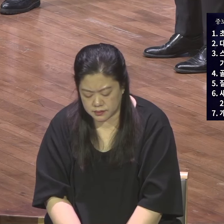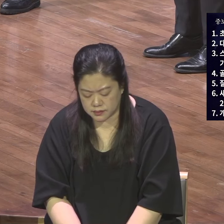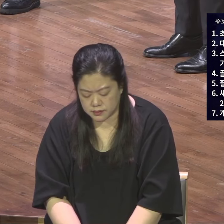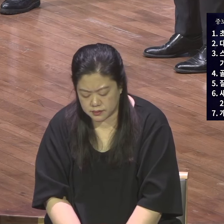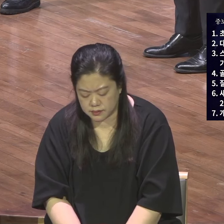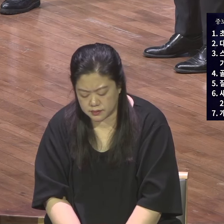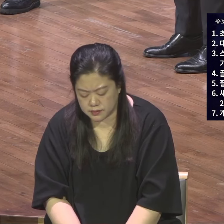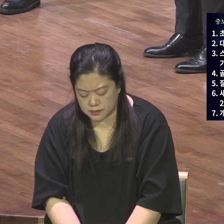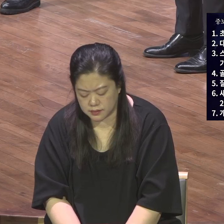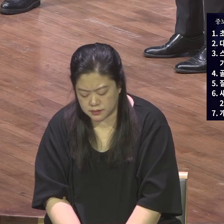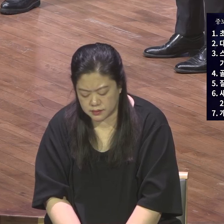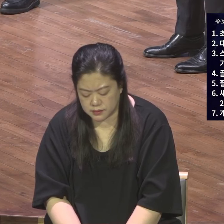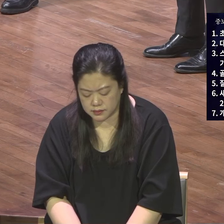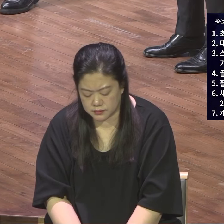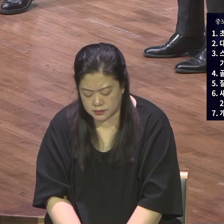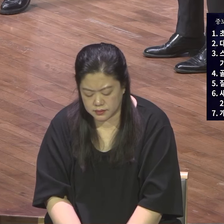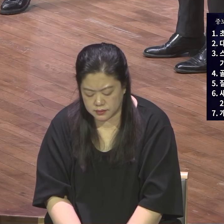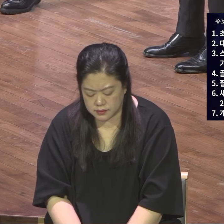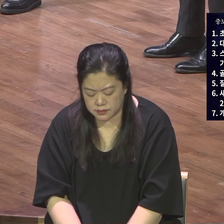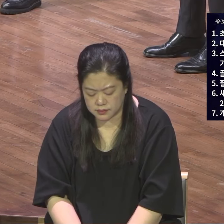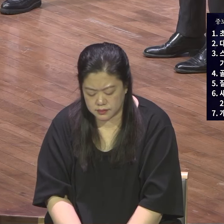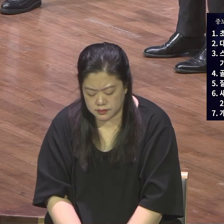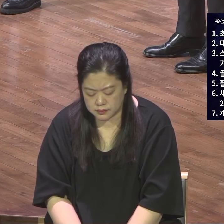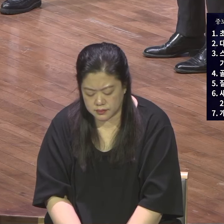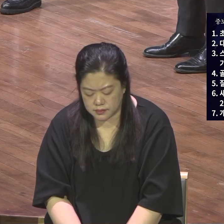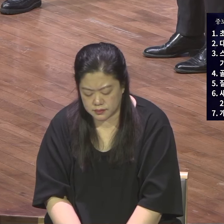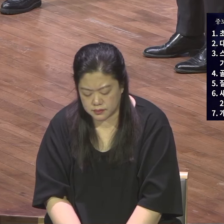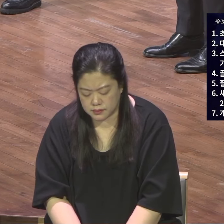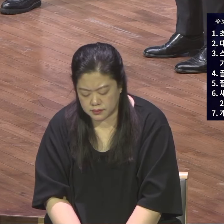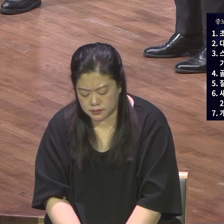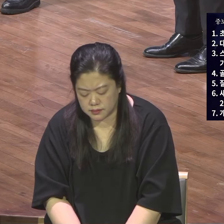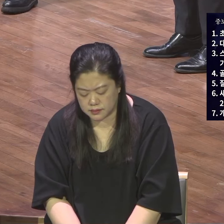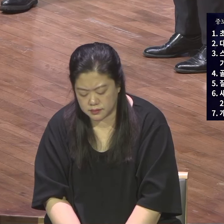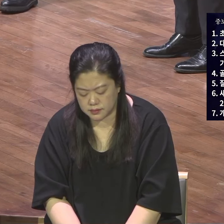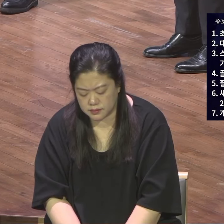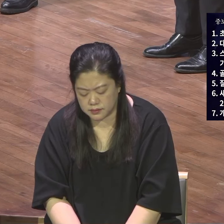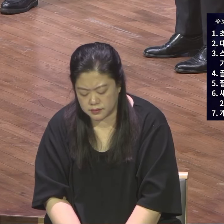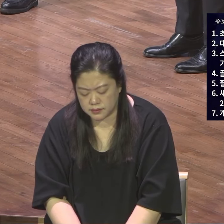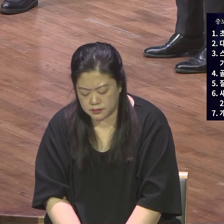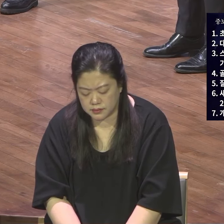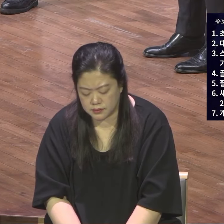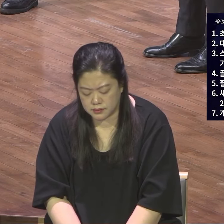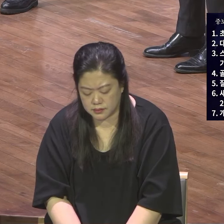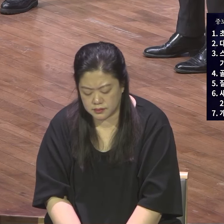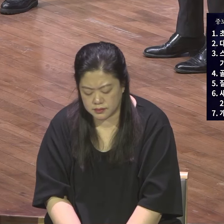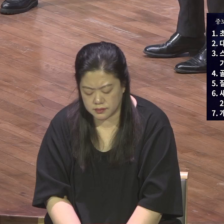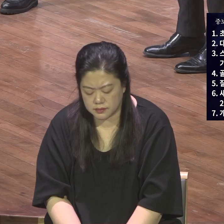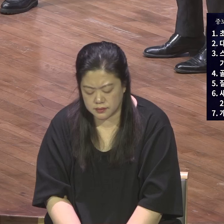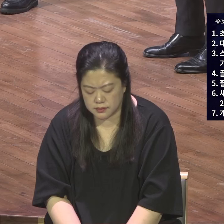말씀으로 주님께서 역사하여 주시옵소서. 하나님의 귀한 성령들을 가슴에 담아납니다.